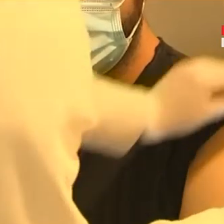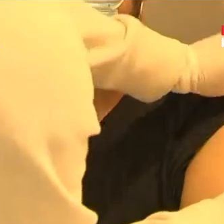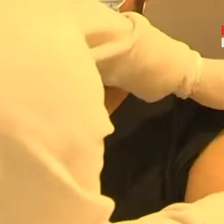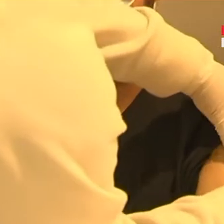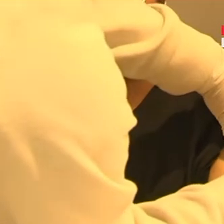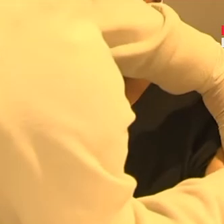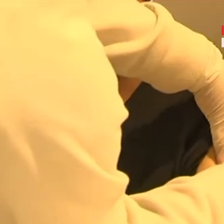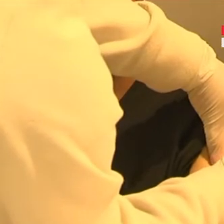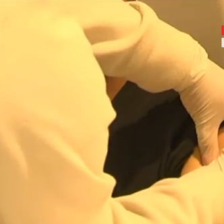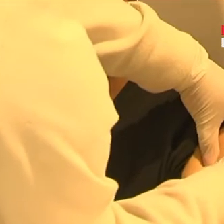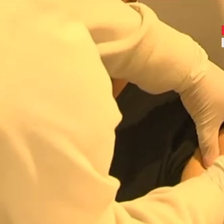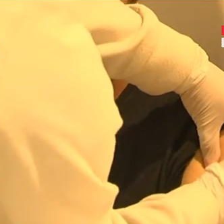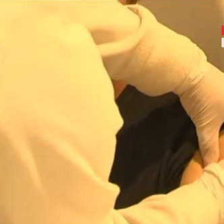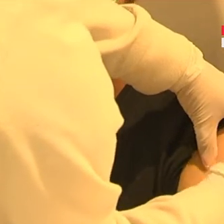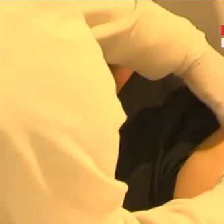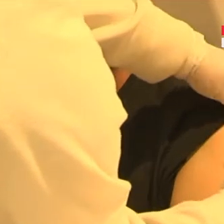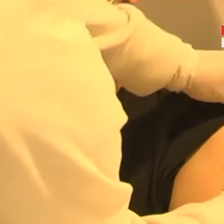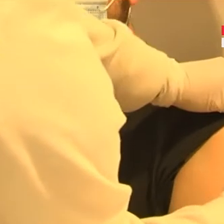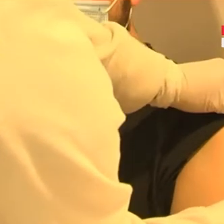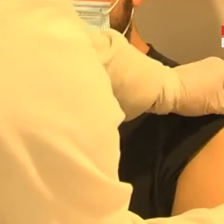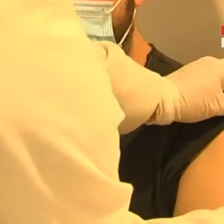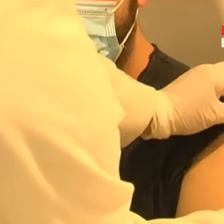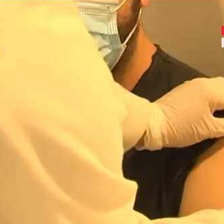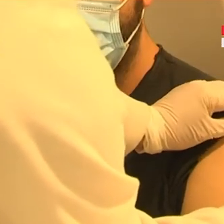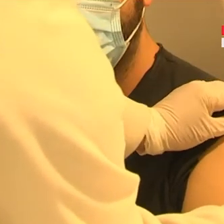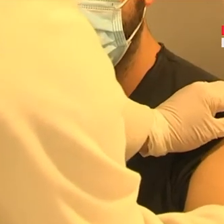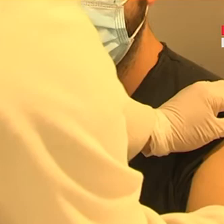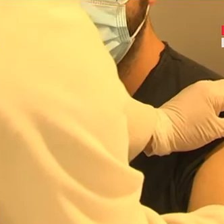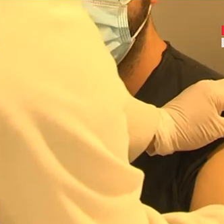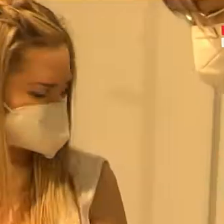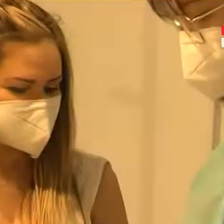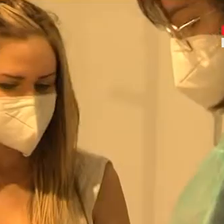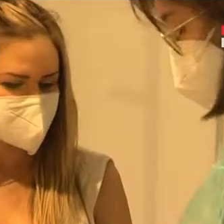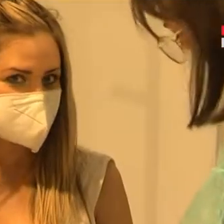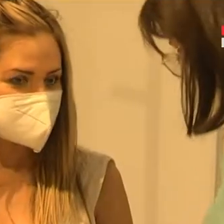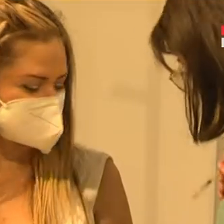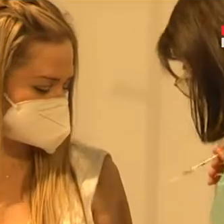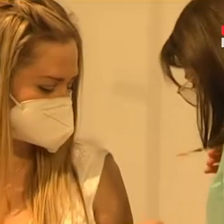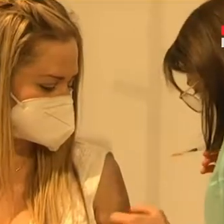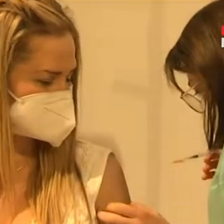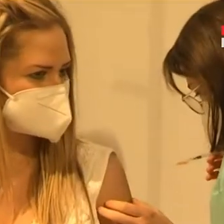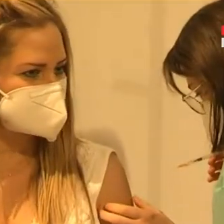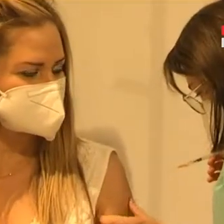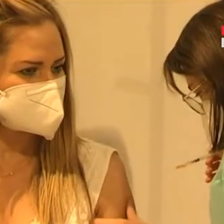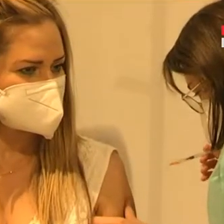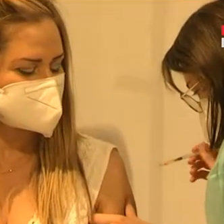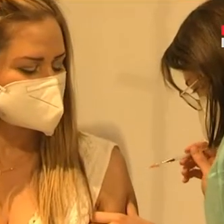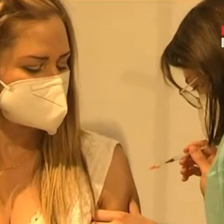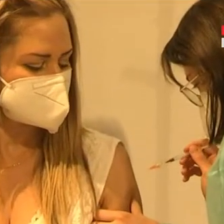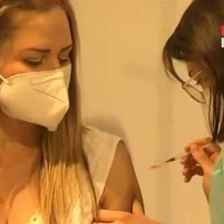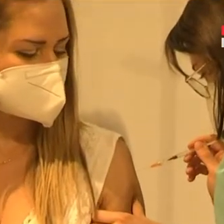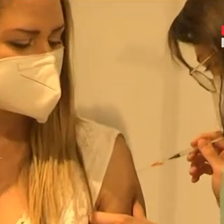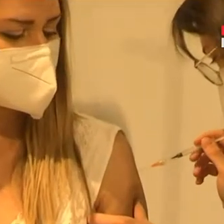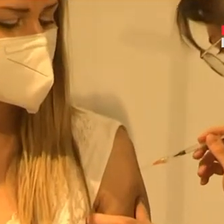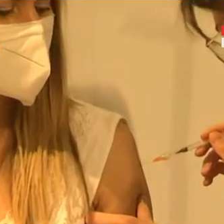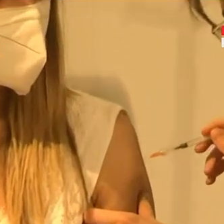eseguire solo 800 vaccinazioni nella giornata di martedì, molto meno del previsto. Ora l'annunciato arrivo di 11.700 dosi